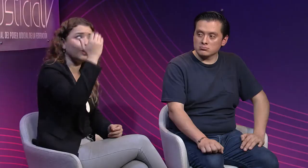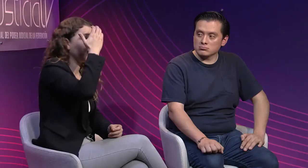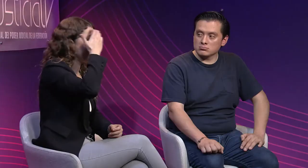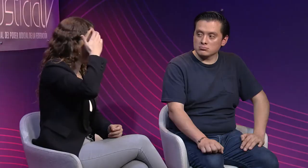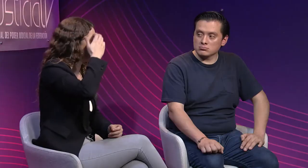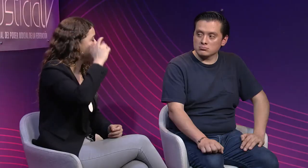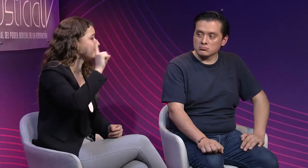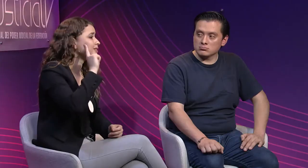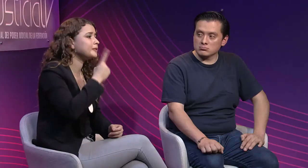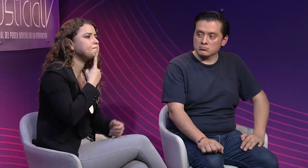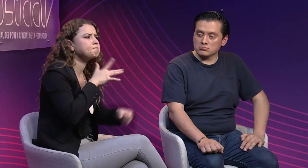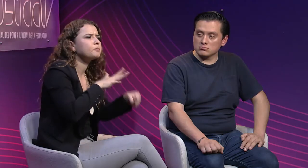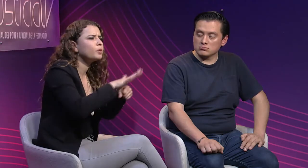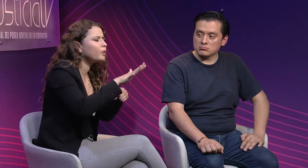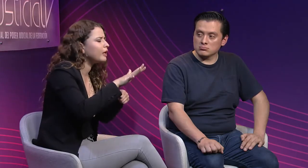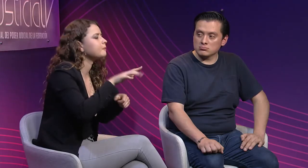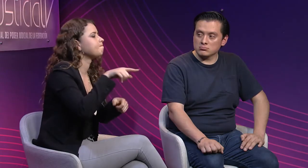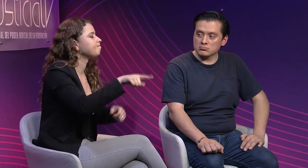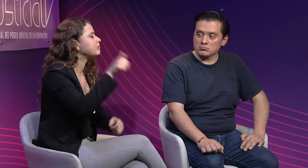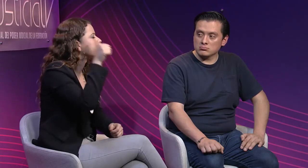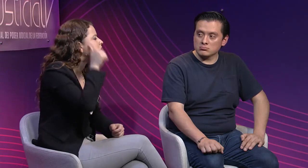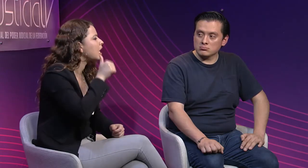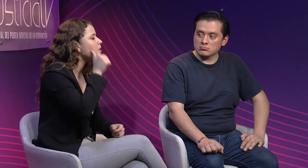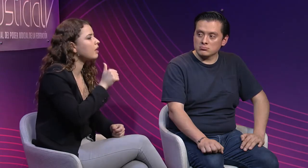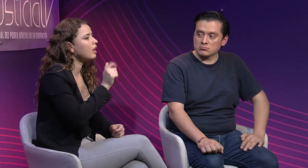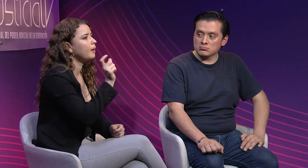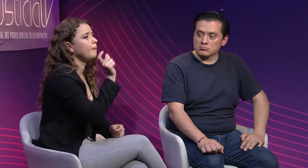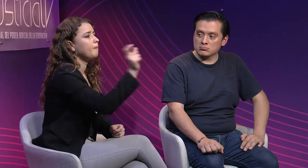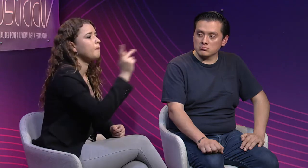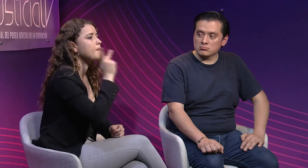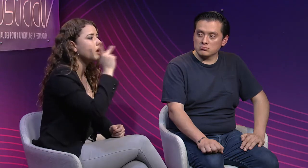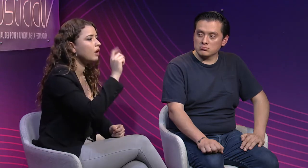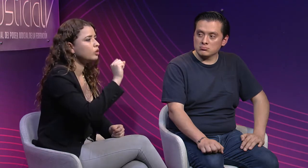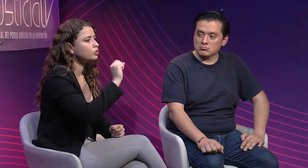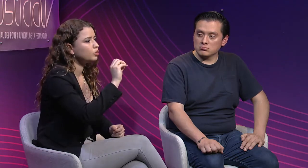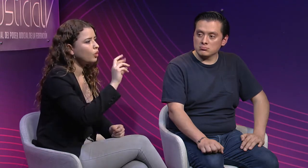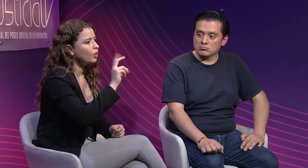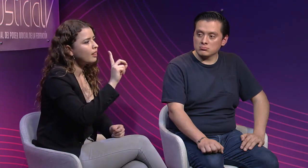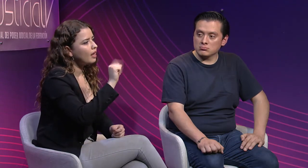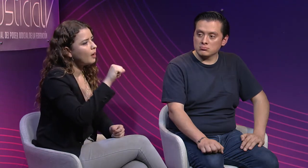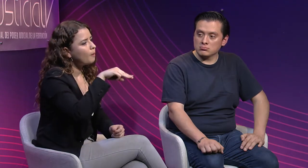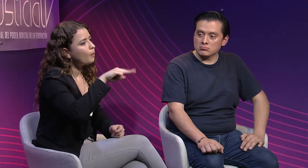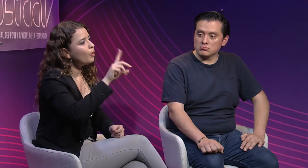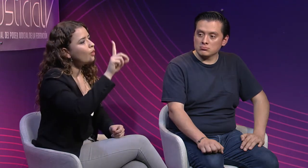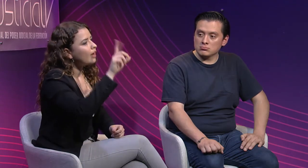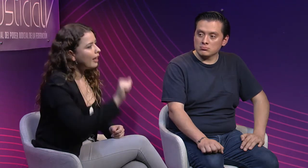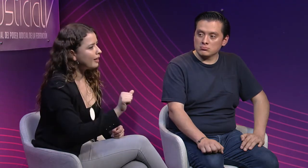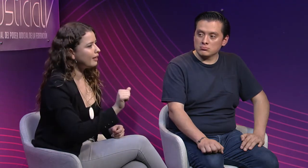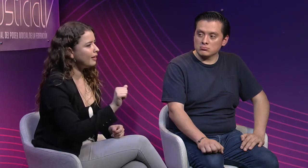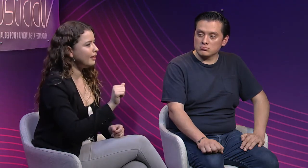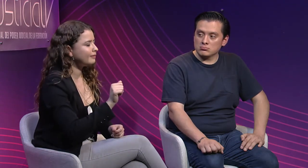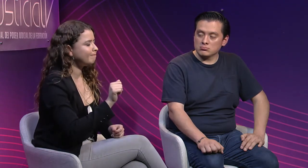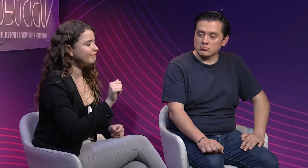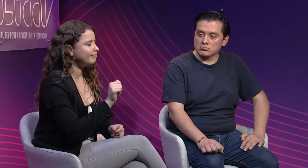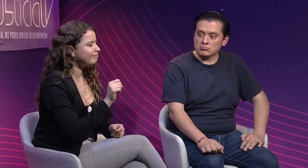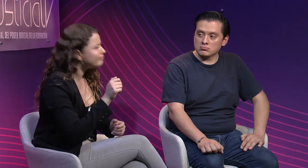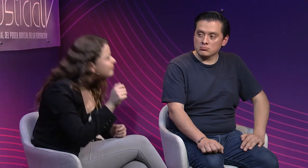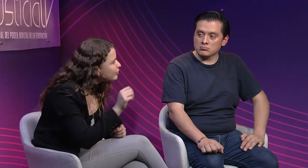Muchos oyentes no conocen cómo incluso dirigirse a un sordo, ¿no? A veces dicen, bueno, pues entonces voy a poner una